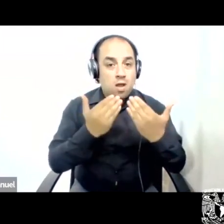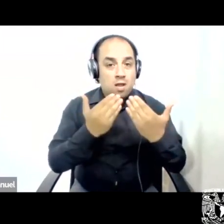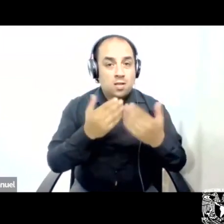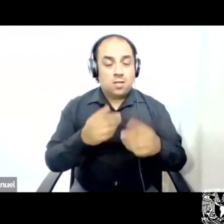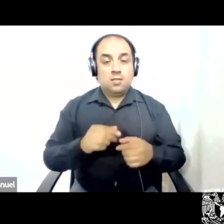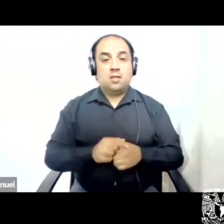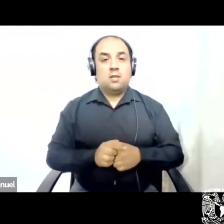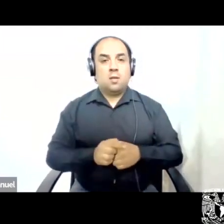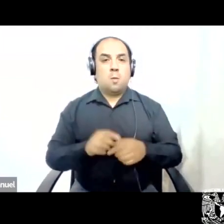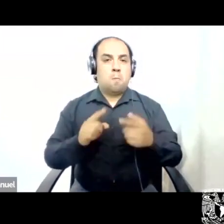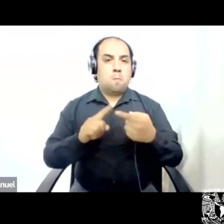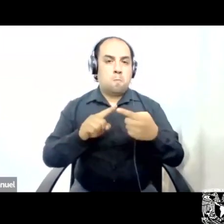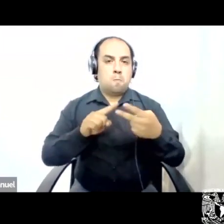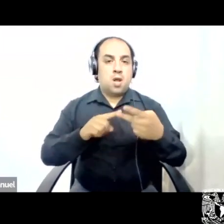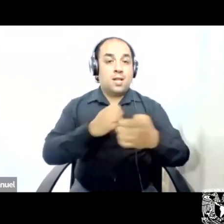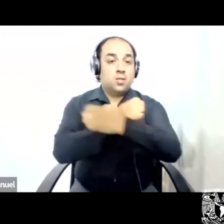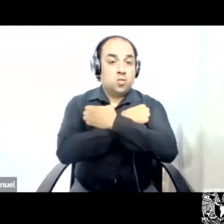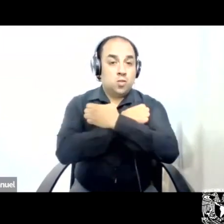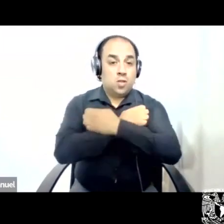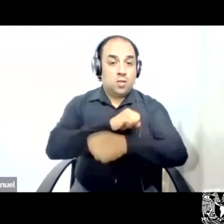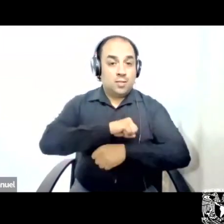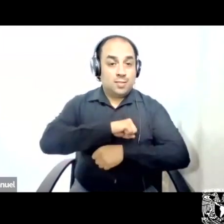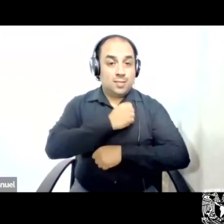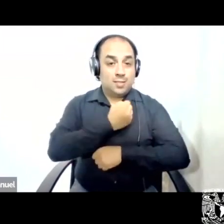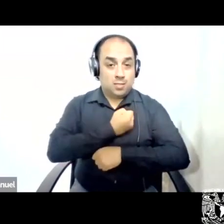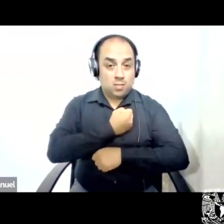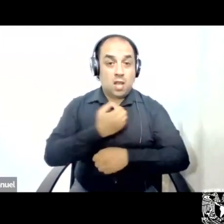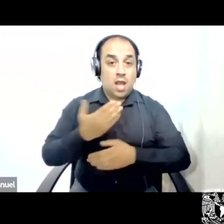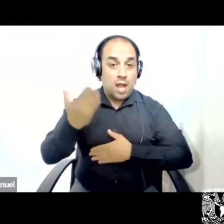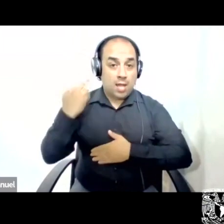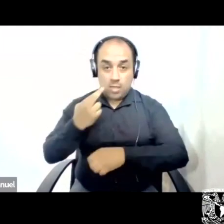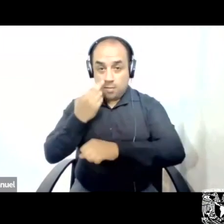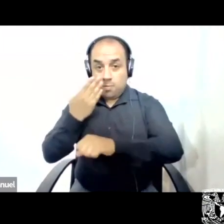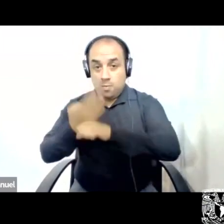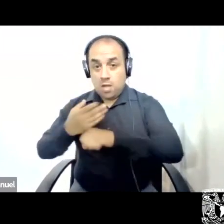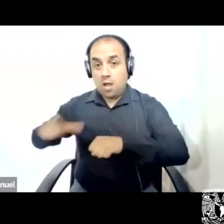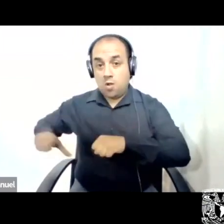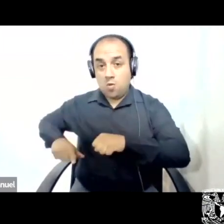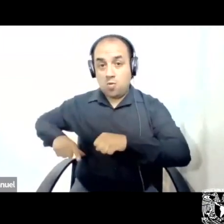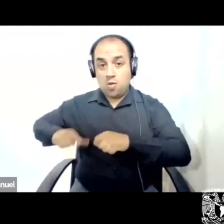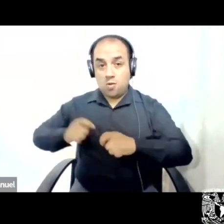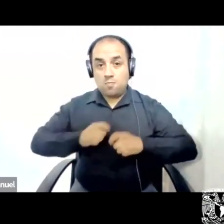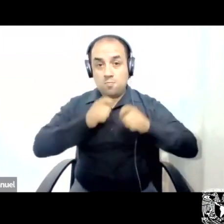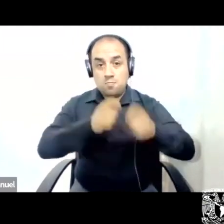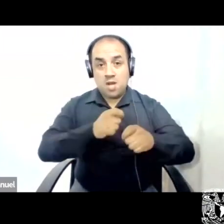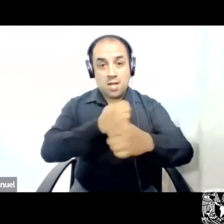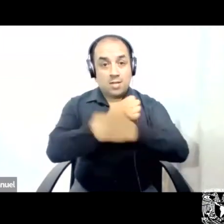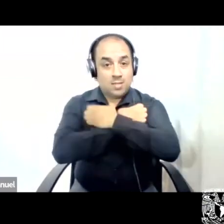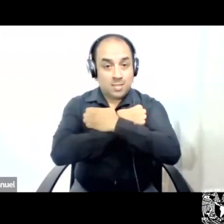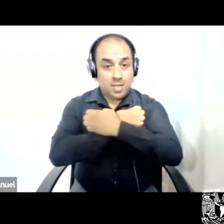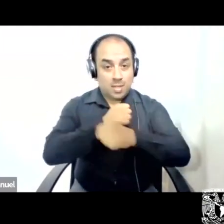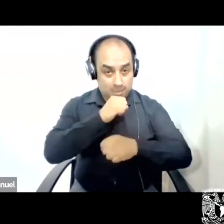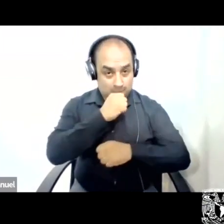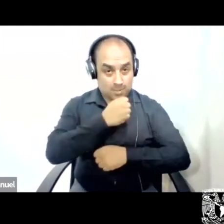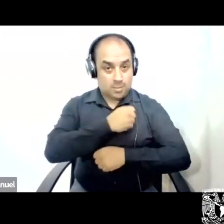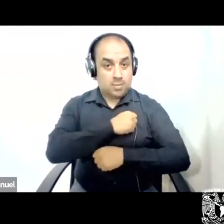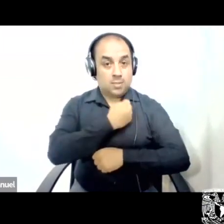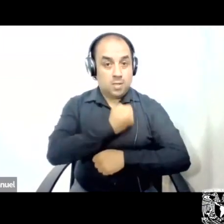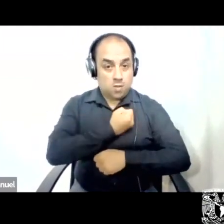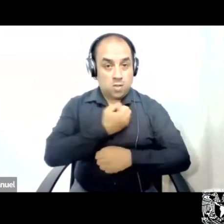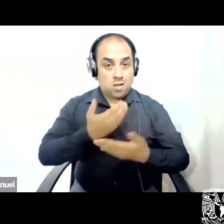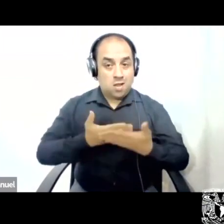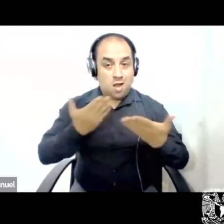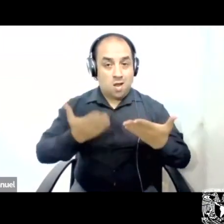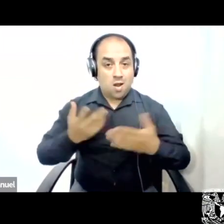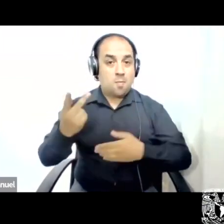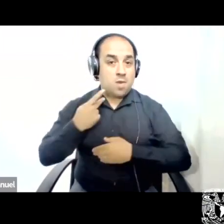antes era responsabilidad del Estado garantizarlas, y a partir de la implementación de las políticas